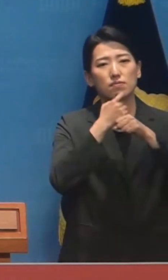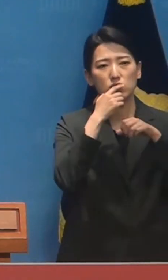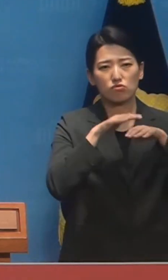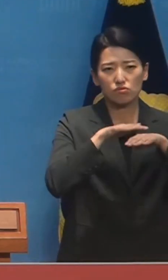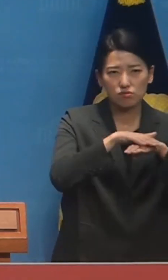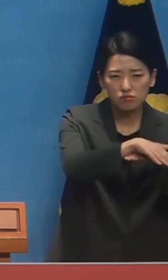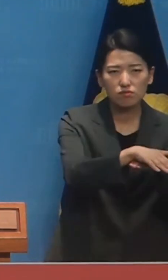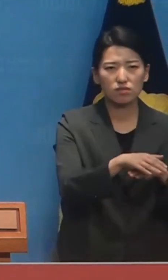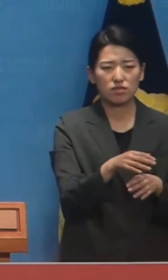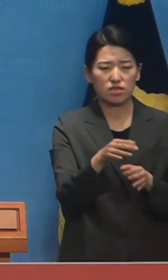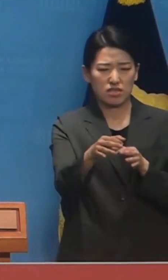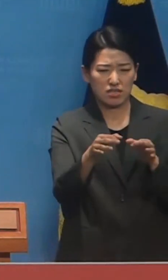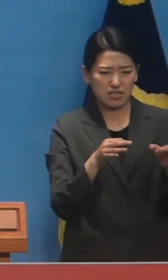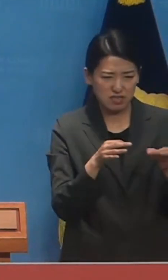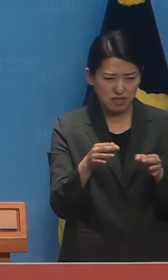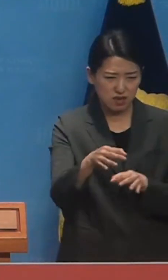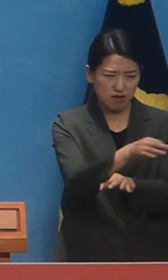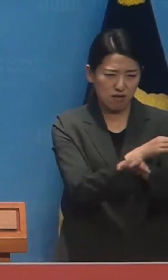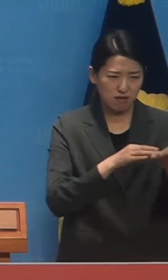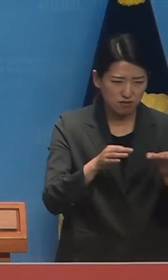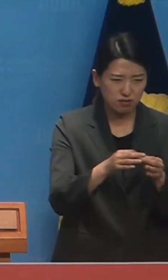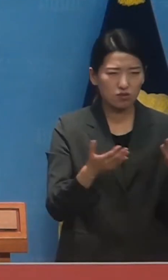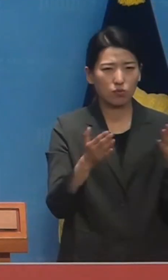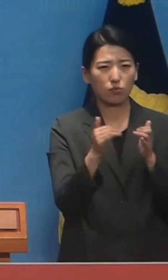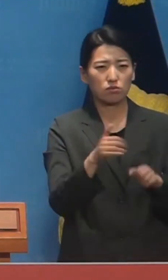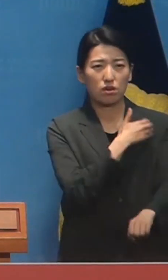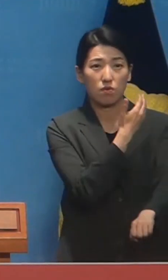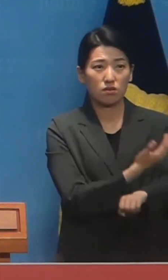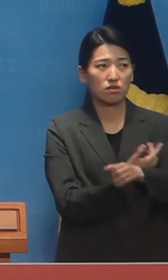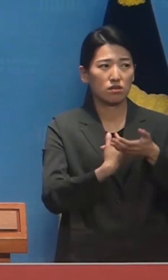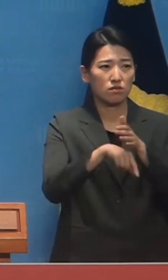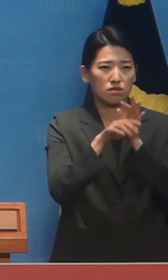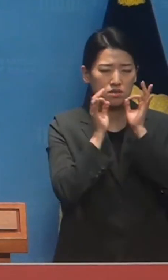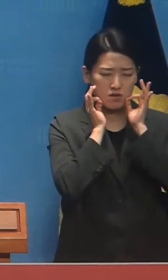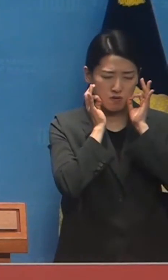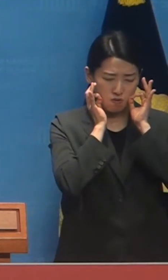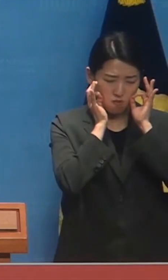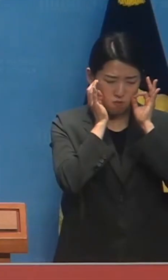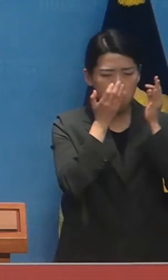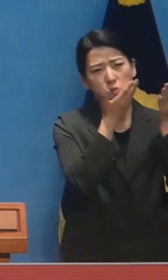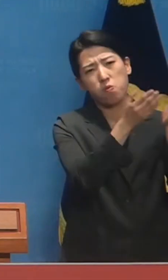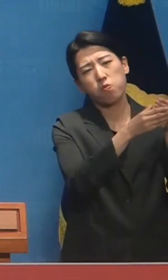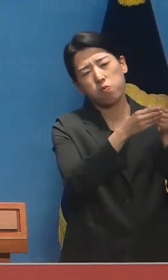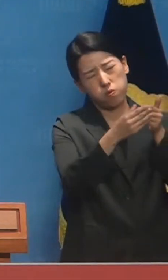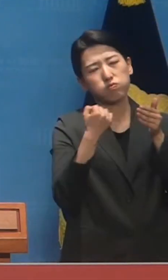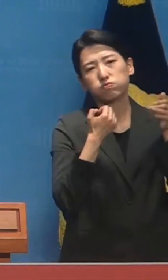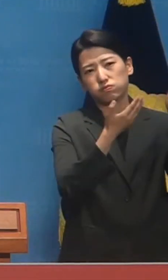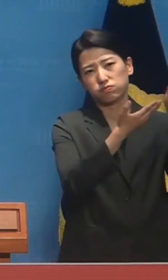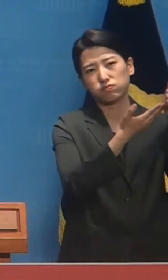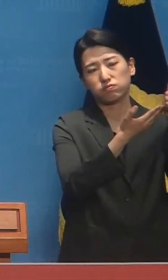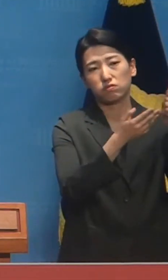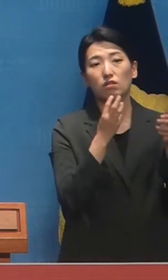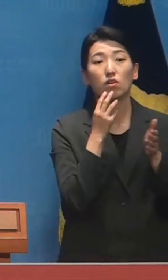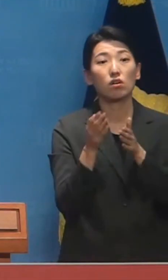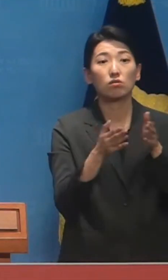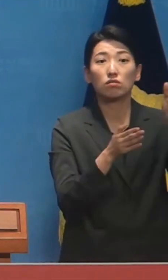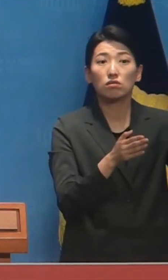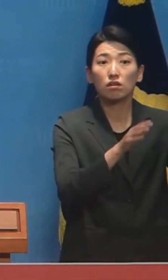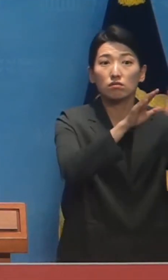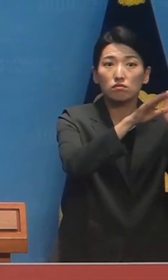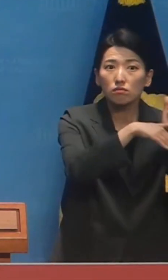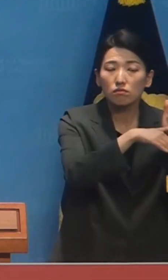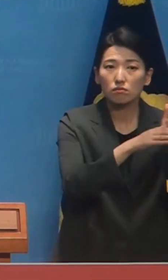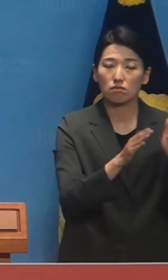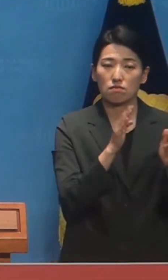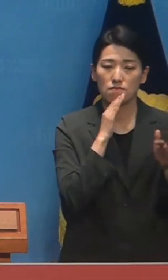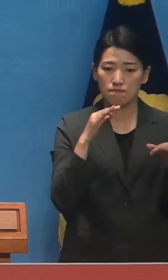시장경제 그리고 노동자의 권익을 위해 헌신해온 참된 지도자입니다. 경기도시사 시절 그는 검사로